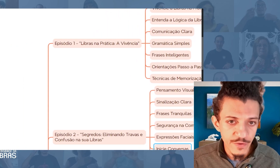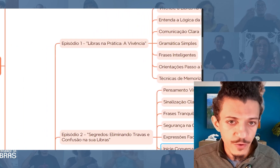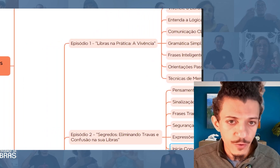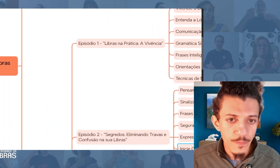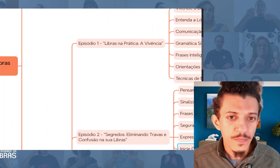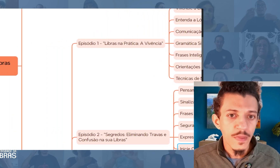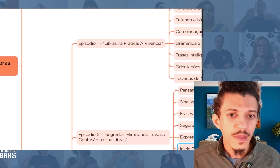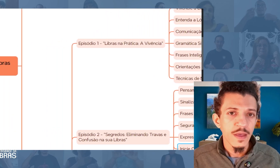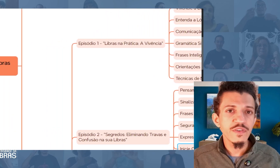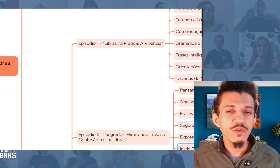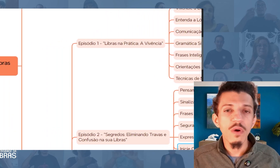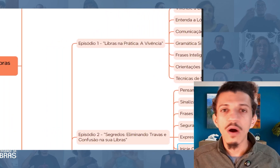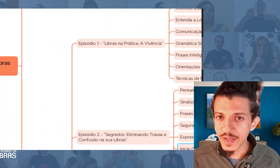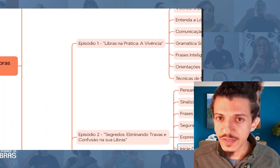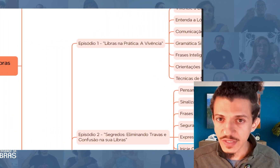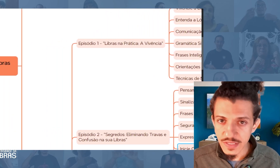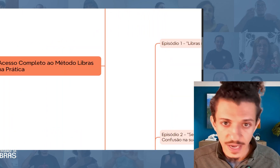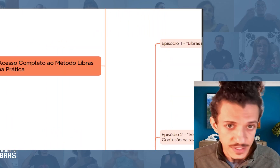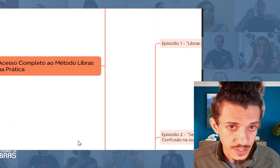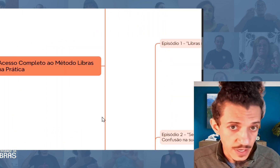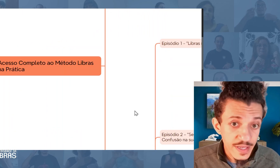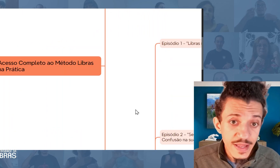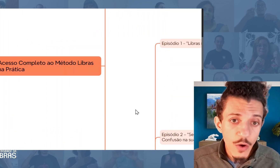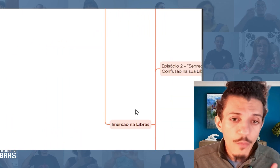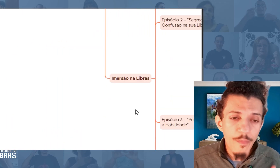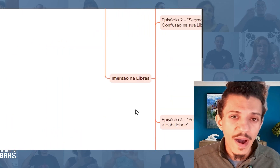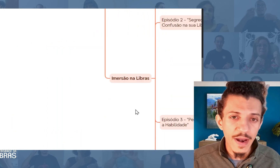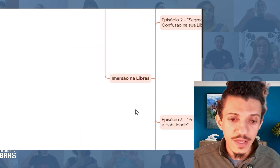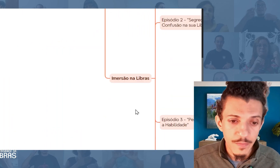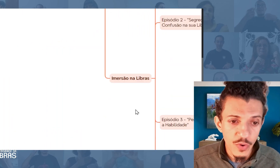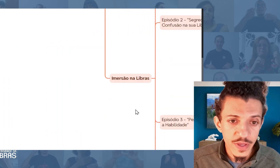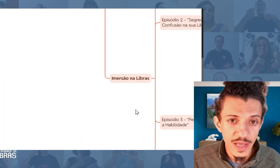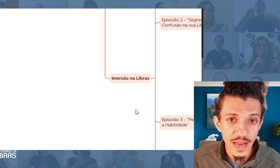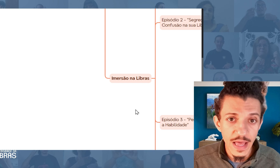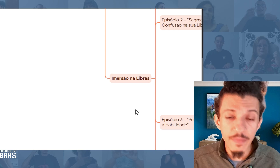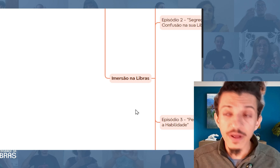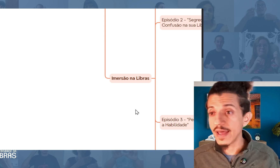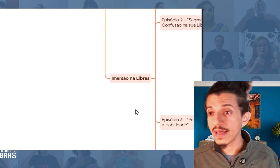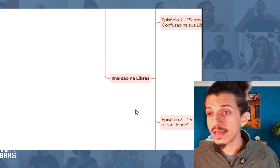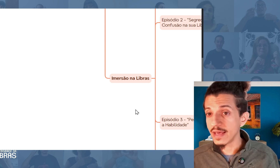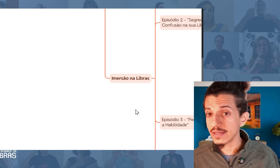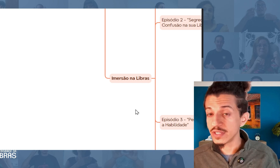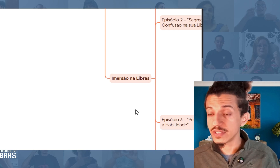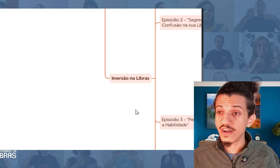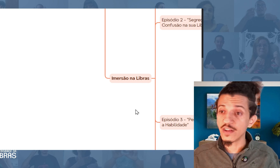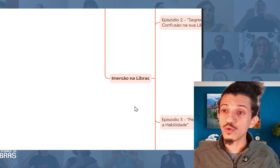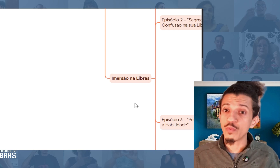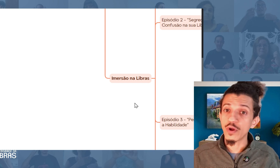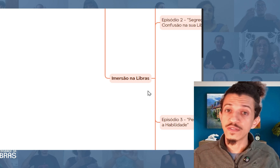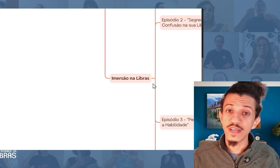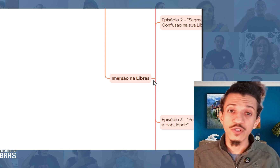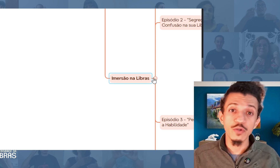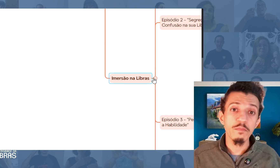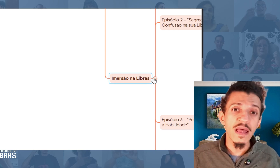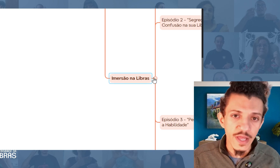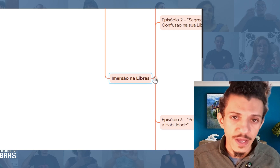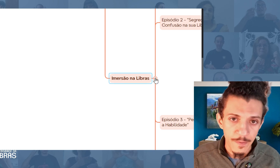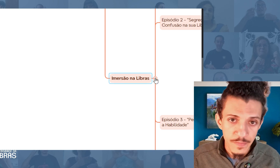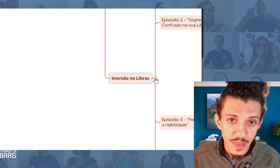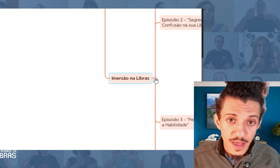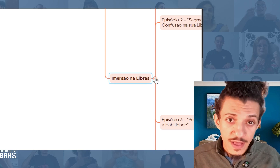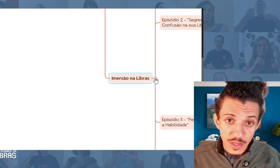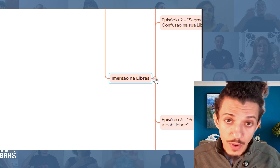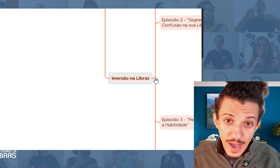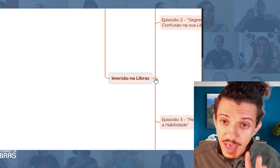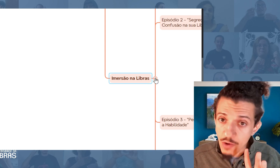perfil individual de aprendizagem. Só que não para por aqui, porque lembra que eu falei que a gente está falando de um processo de mentoria?